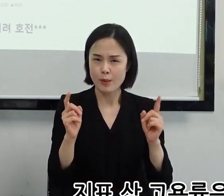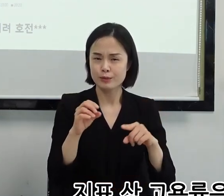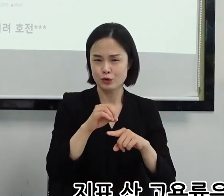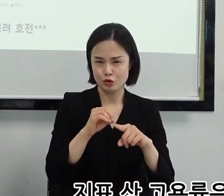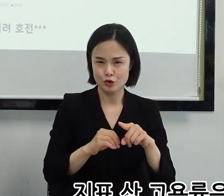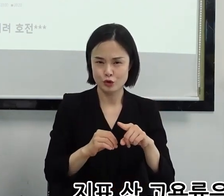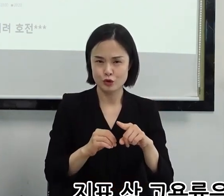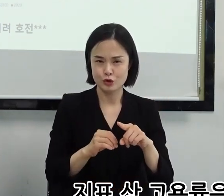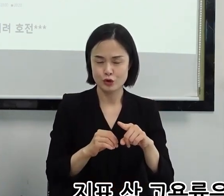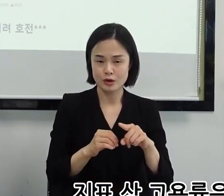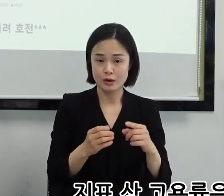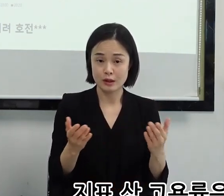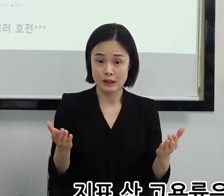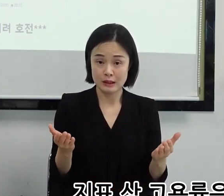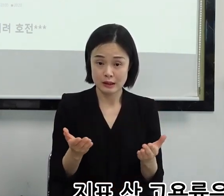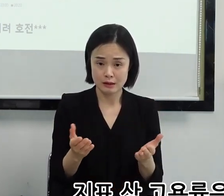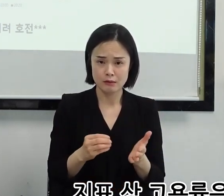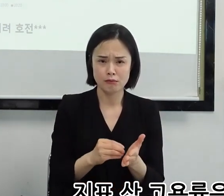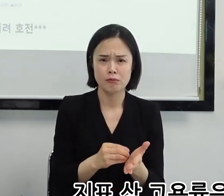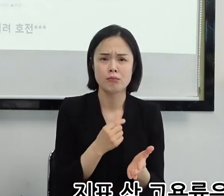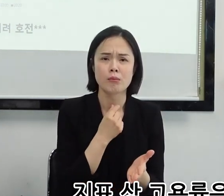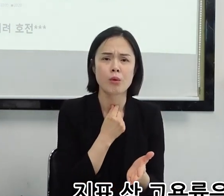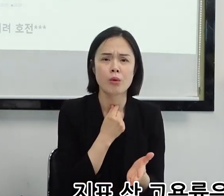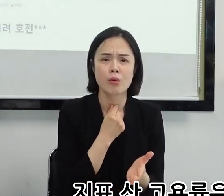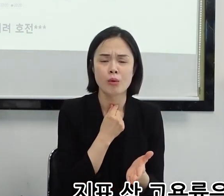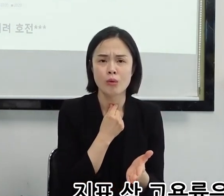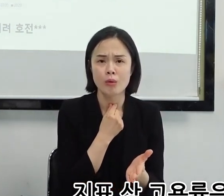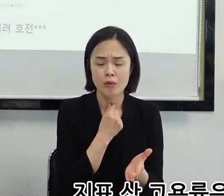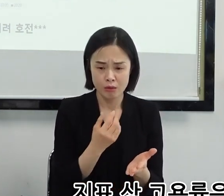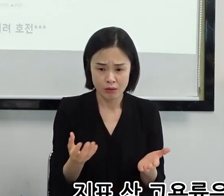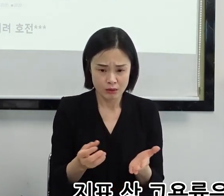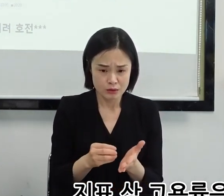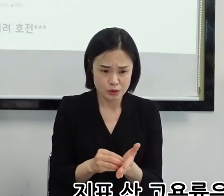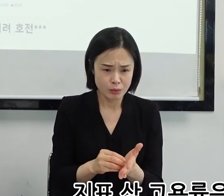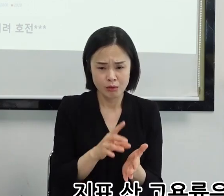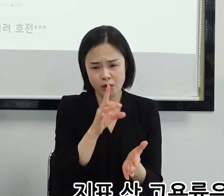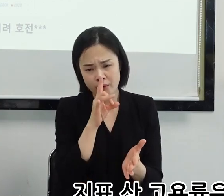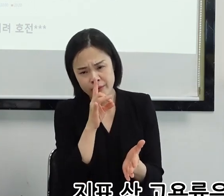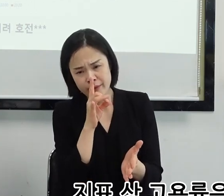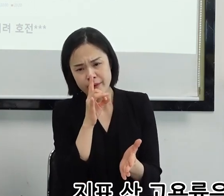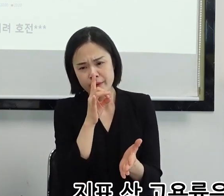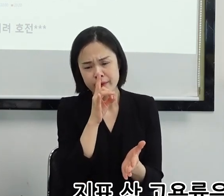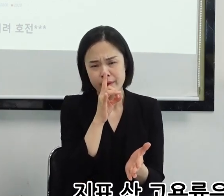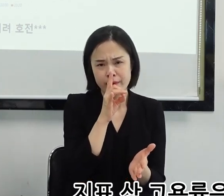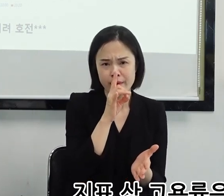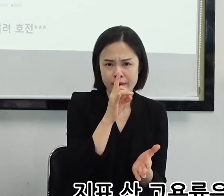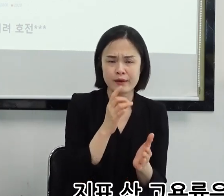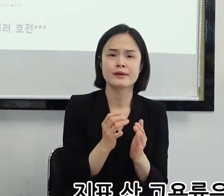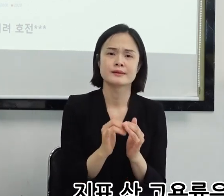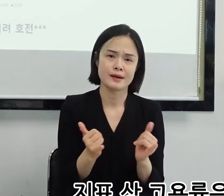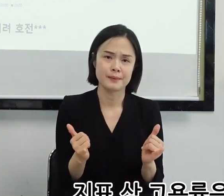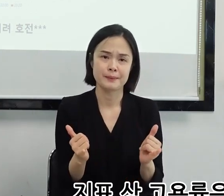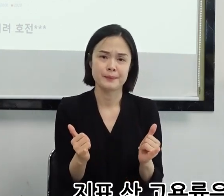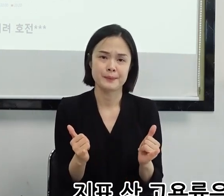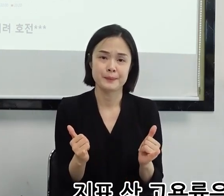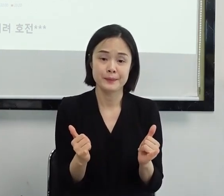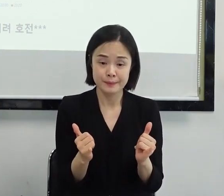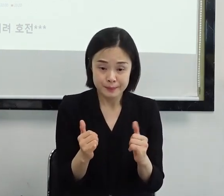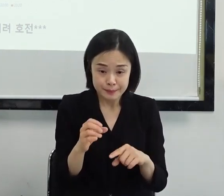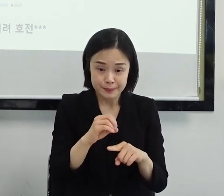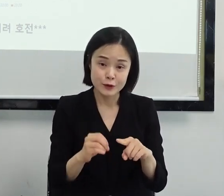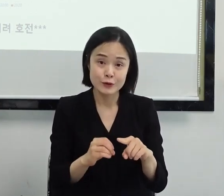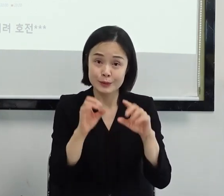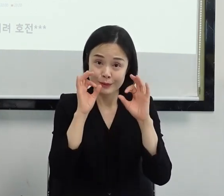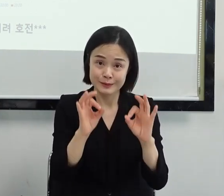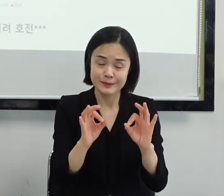못하는 사람들, 일을 내가 그런 사람들이 전체적으로 몇 명이나 되는지를 한번 비율로 보는